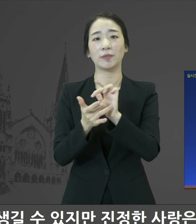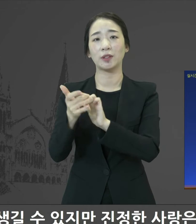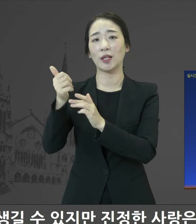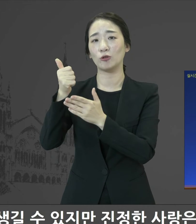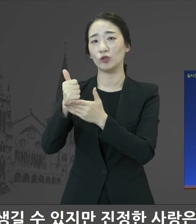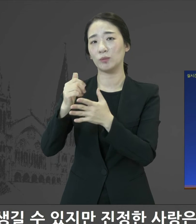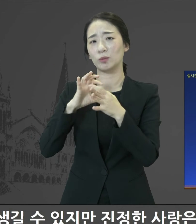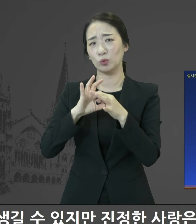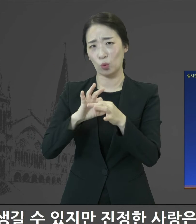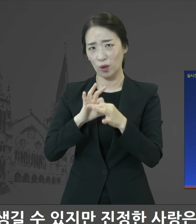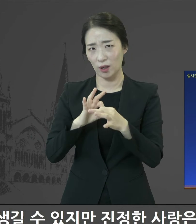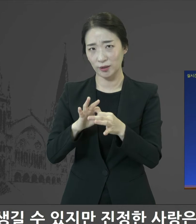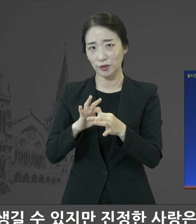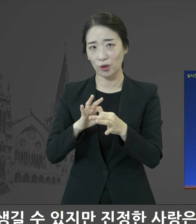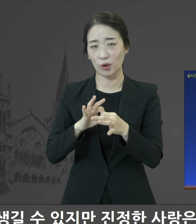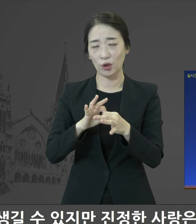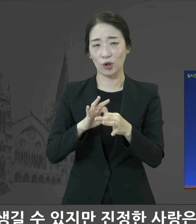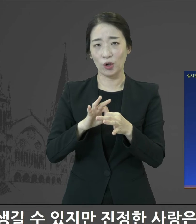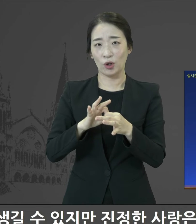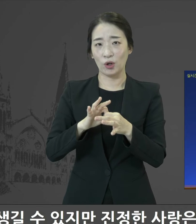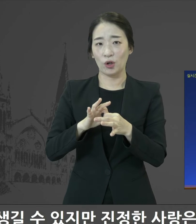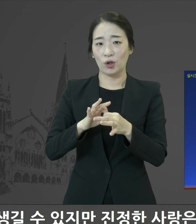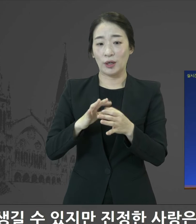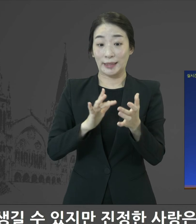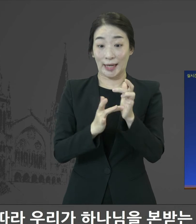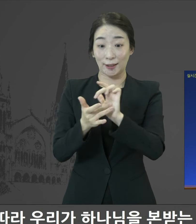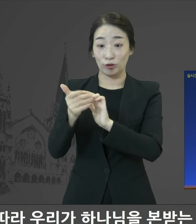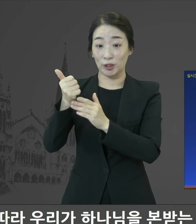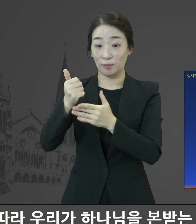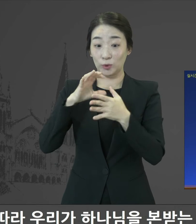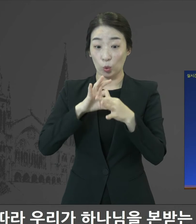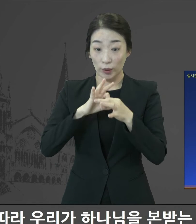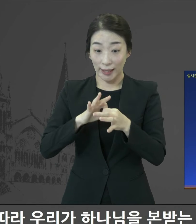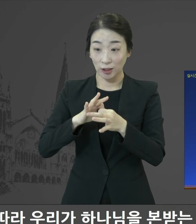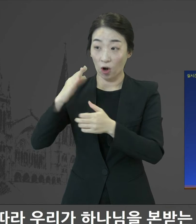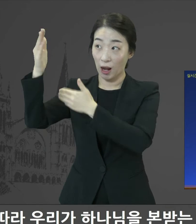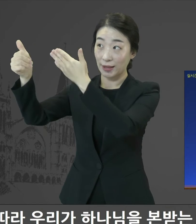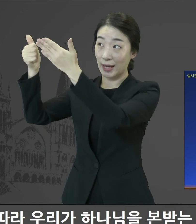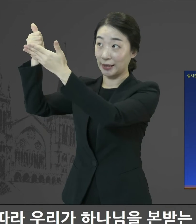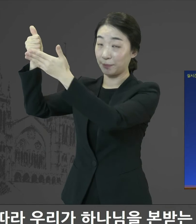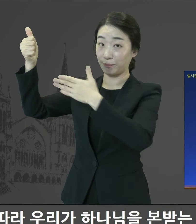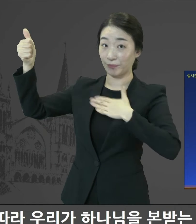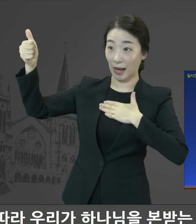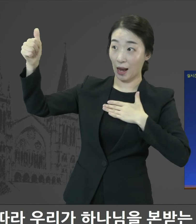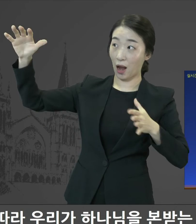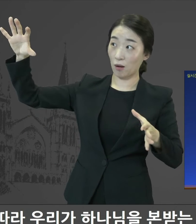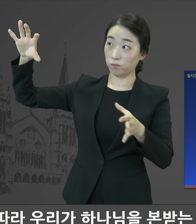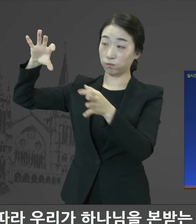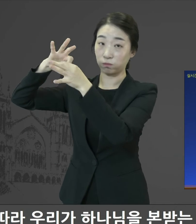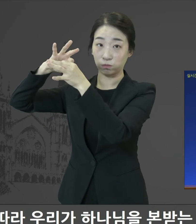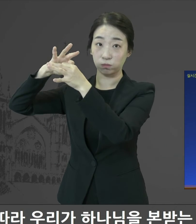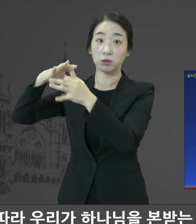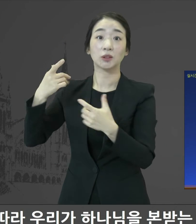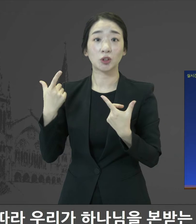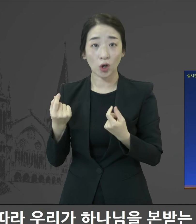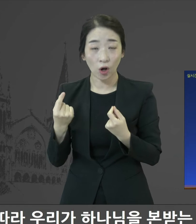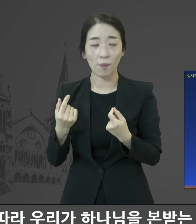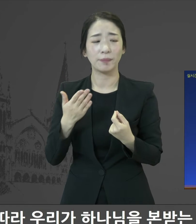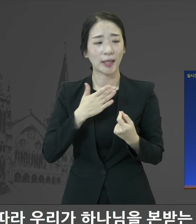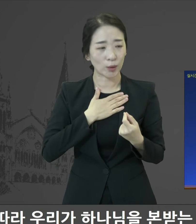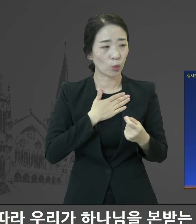인간과 하나님이 연결되어진 것처럼 우리도 다른 사람과 다른 사람을 연결할 수 있고 그 사람들을 하나님과 연결할 수